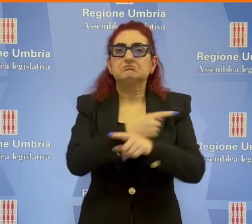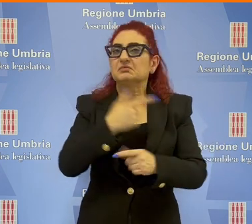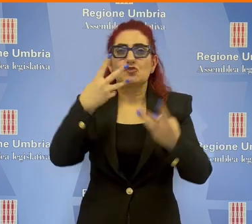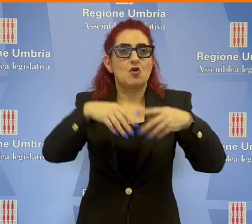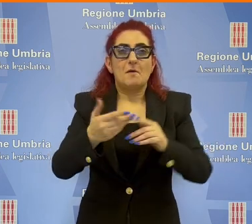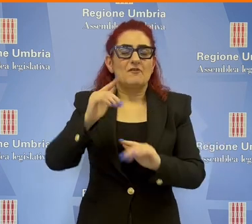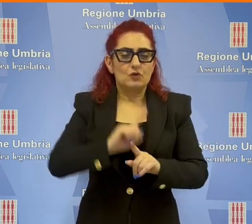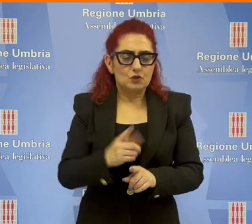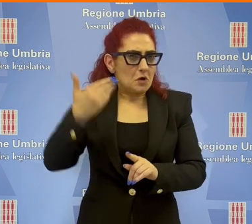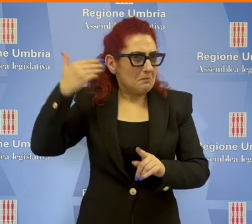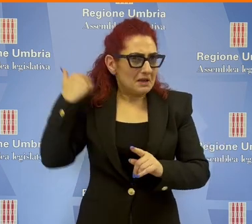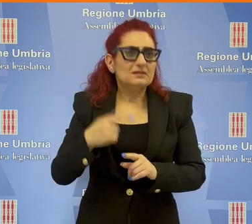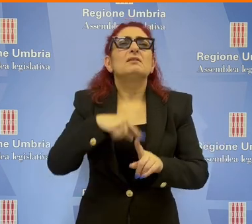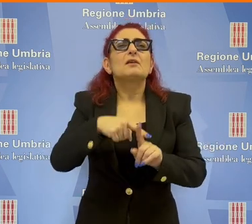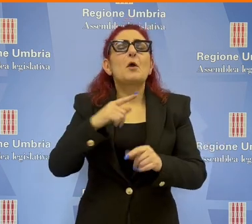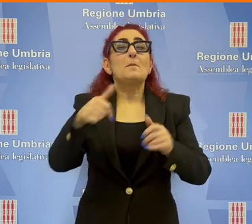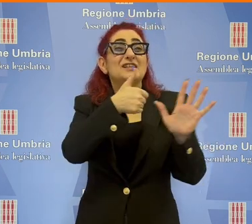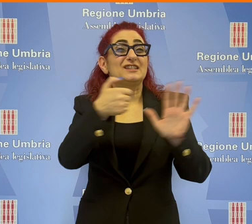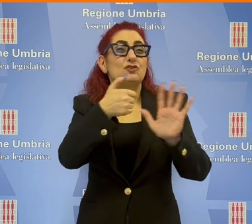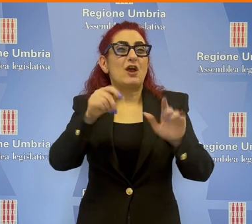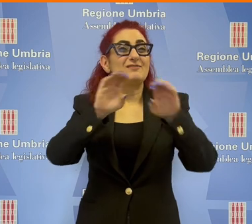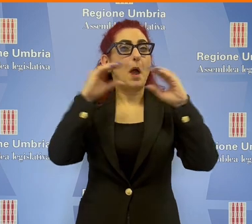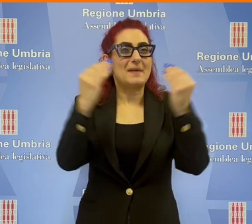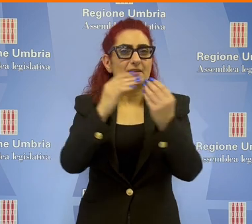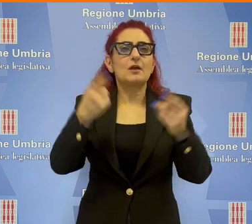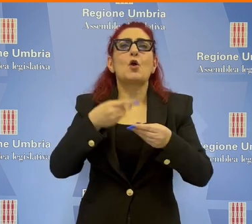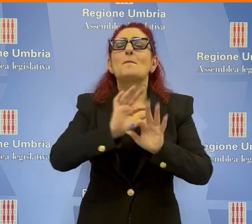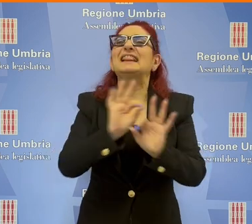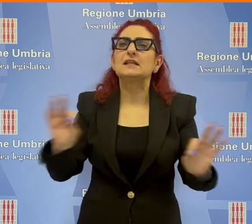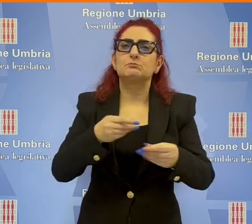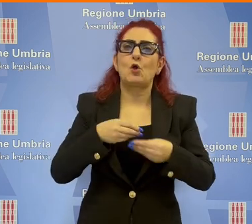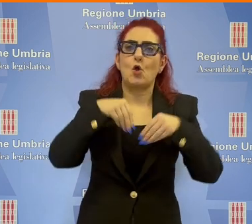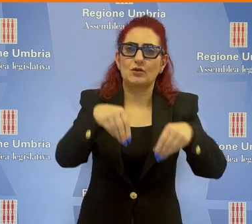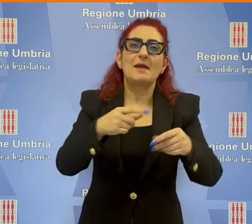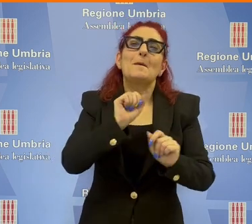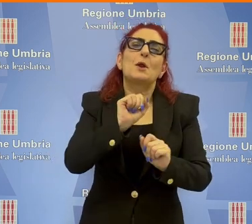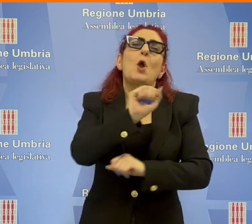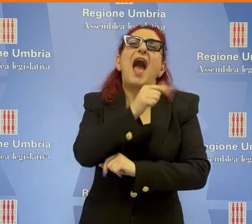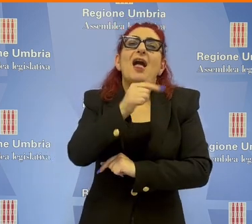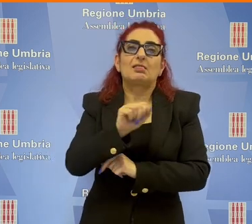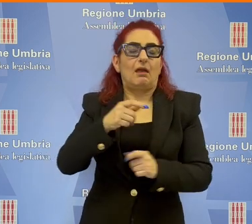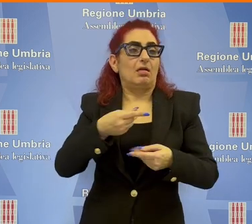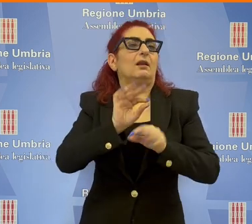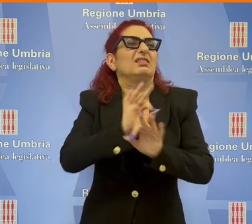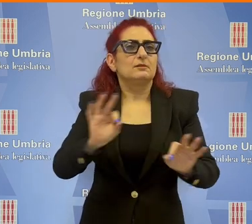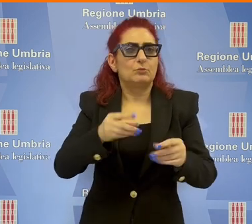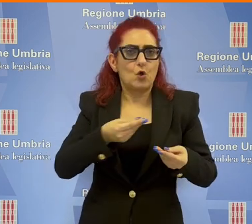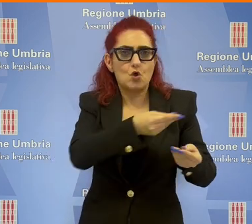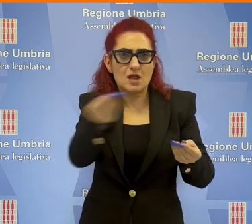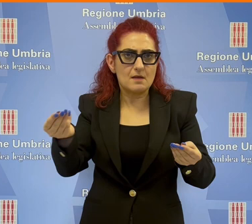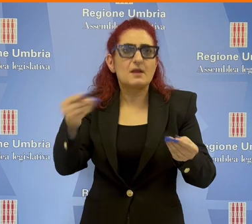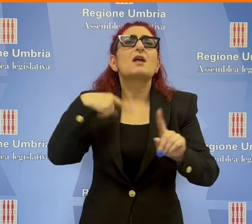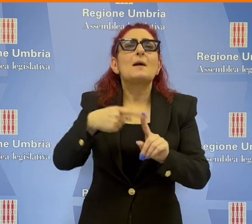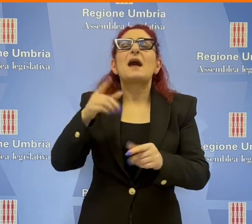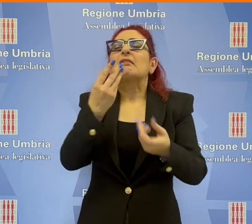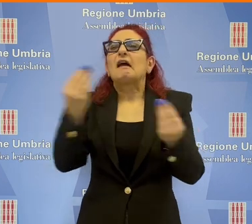di migliaia di euro. Nonostante i 600 appartamenti che verranno complessivamente messi a disposizione da ATER, ci sono ancora